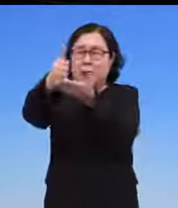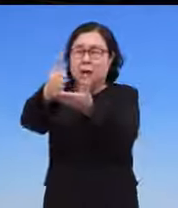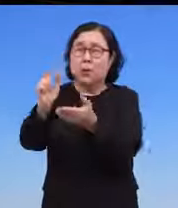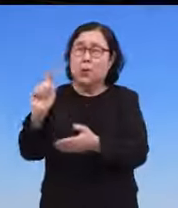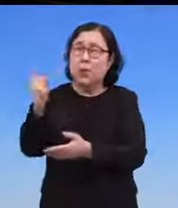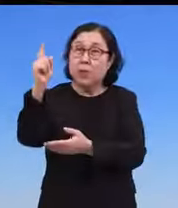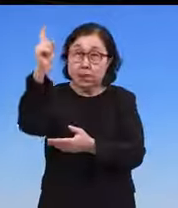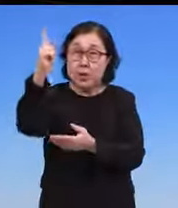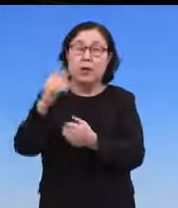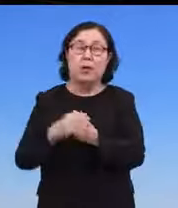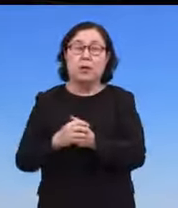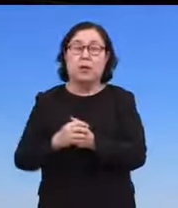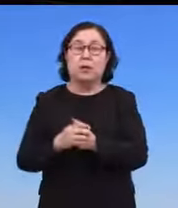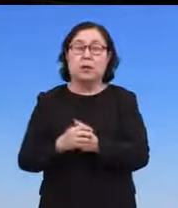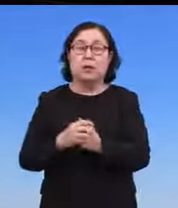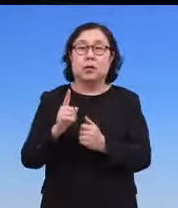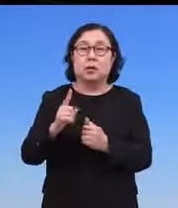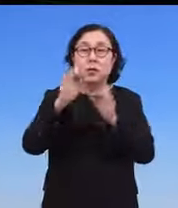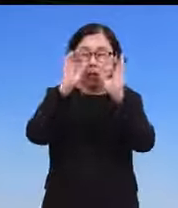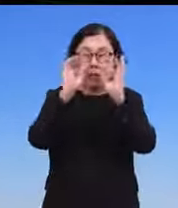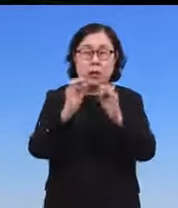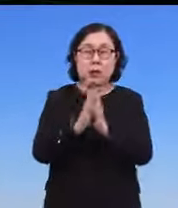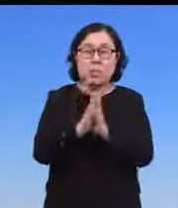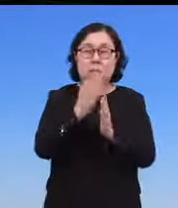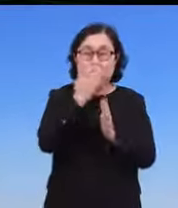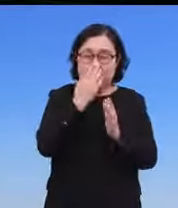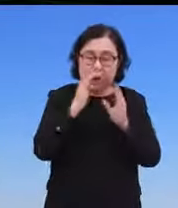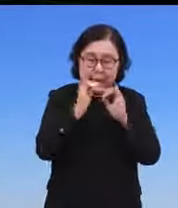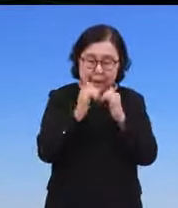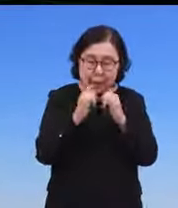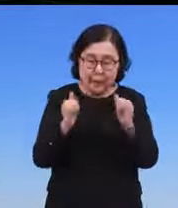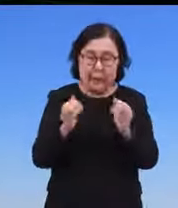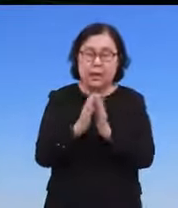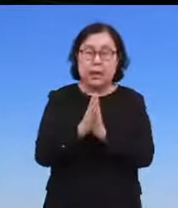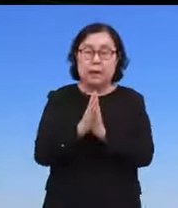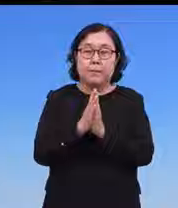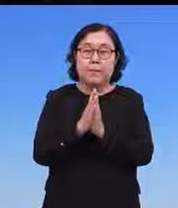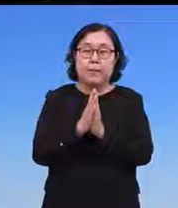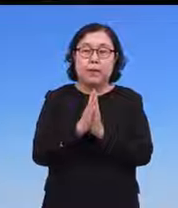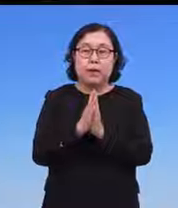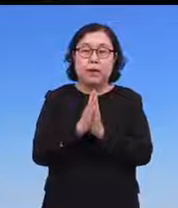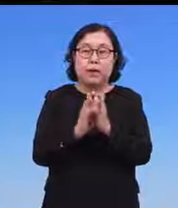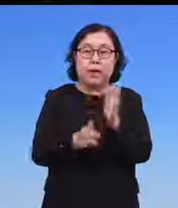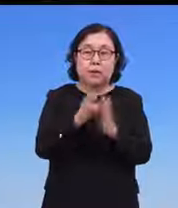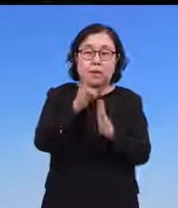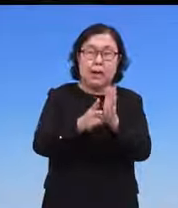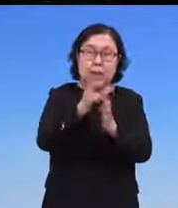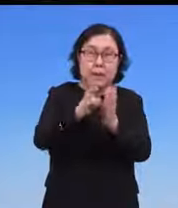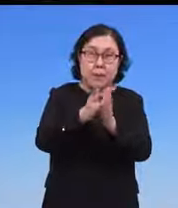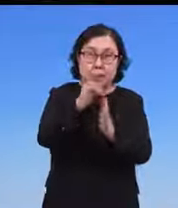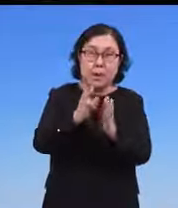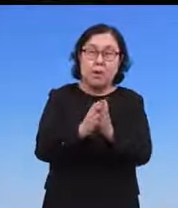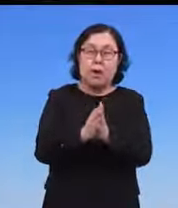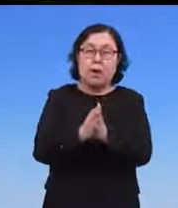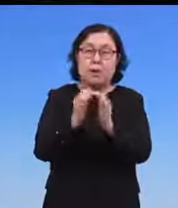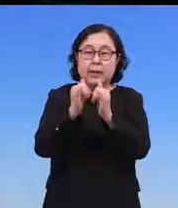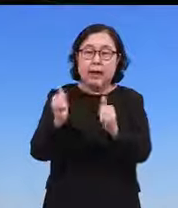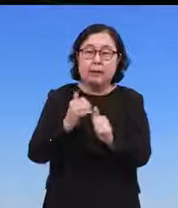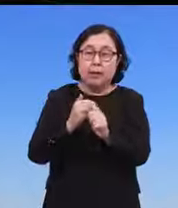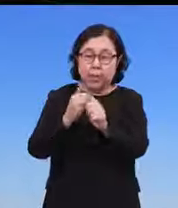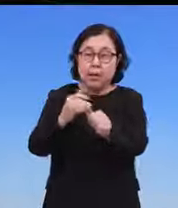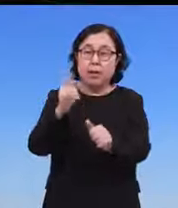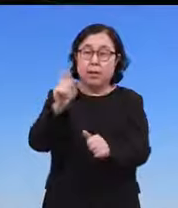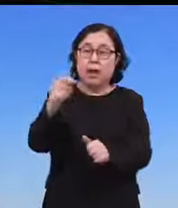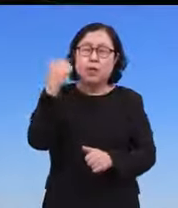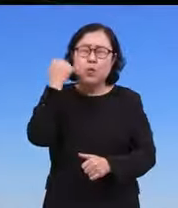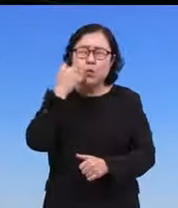숭배하는 지경에 이르는 거 아닙니까? 그래서 이제 19절 20절에 보니까 유대인들이 예루살렘에서 제사장들과 레위인들을 요한에게 보내어